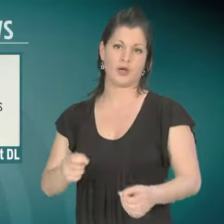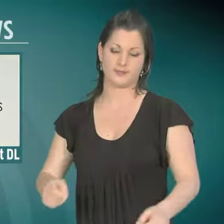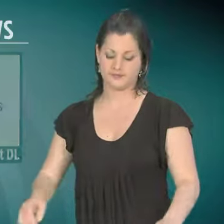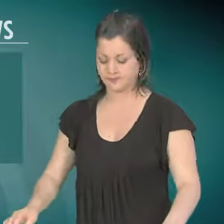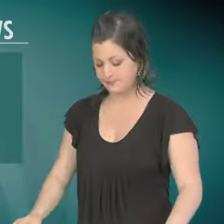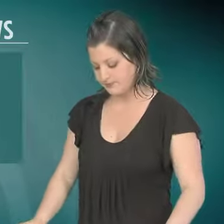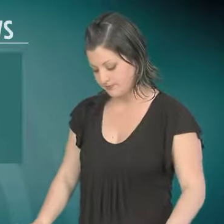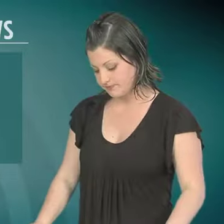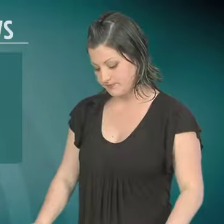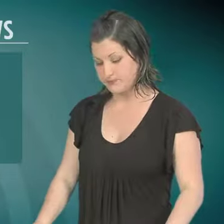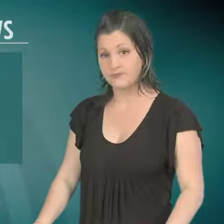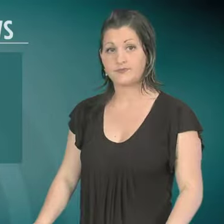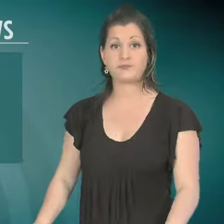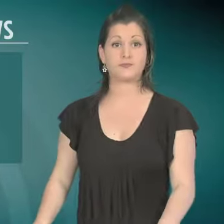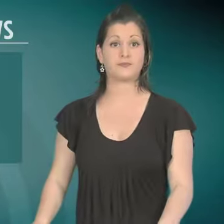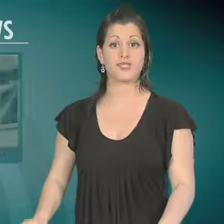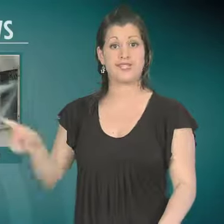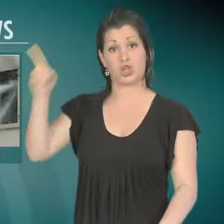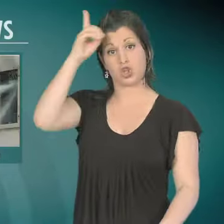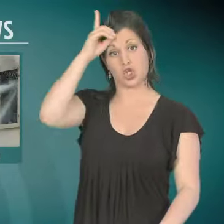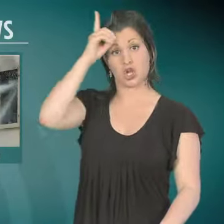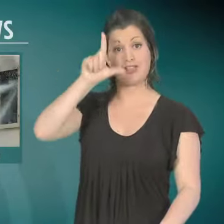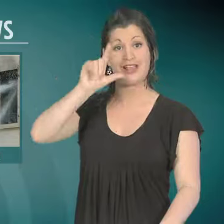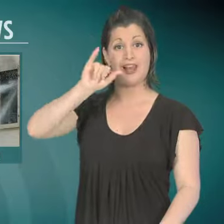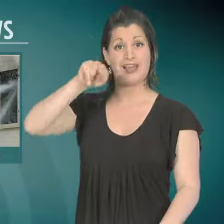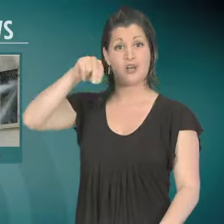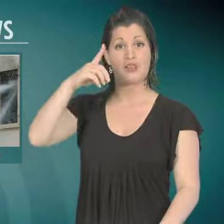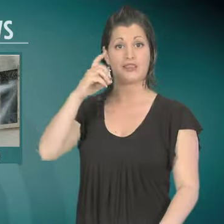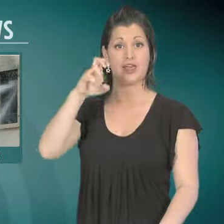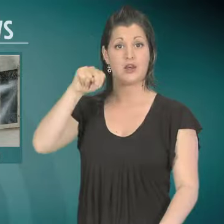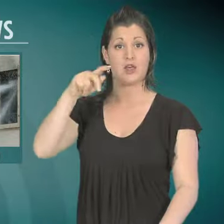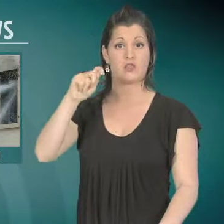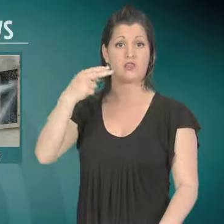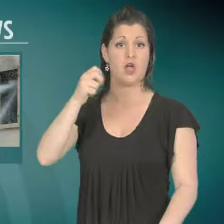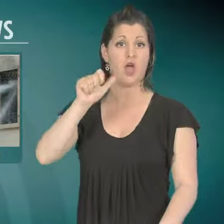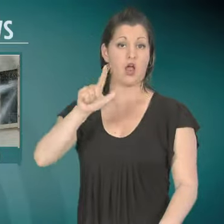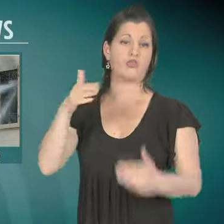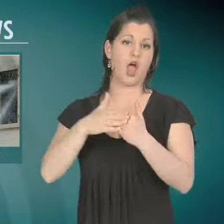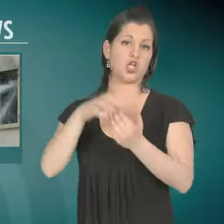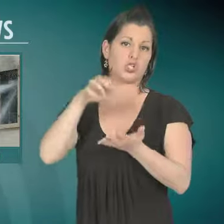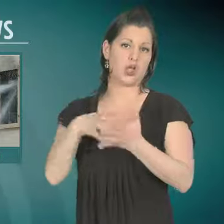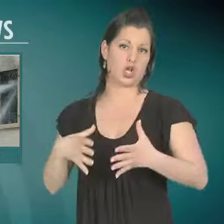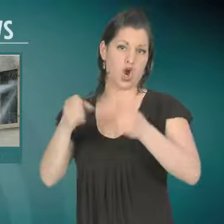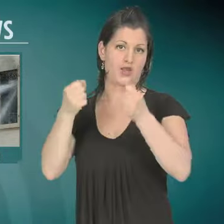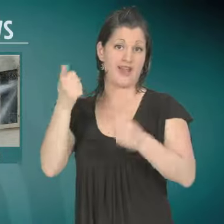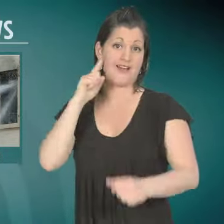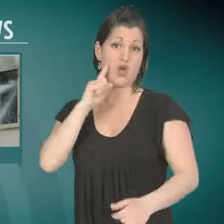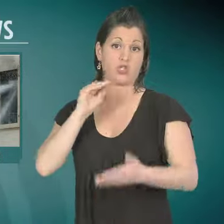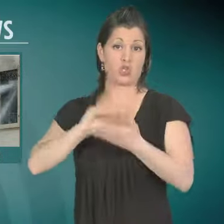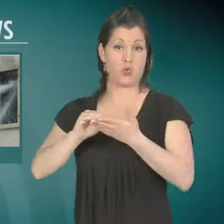Juni. Weitere Informationen folgen. Im deutschen Lindenthal nahe Köln hat letzte Woche